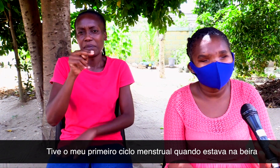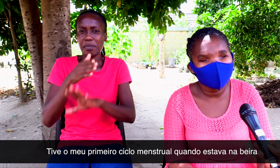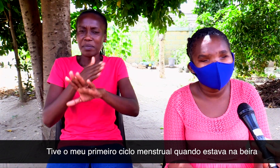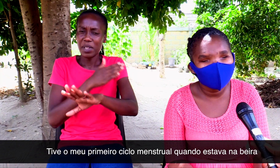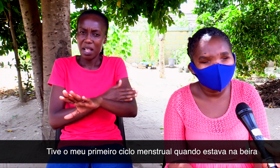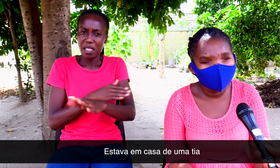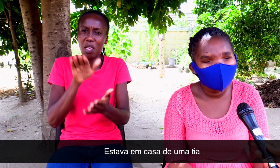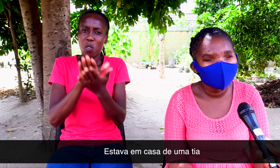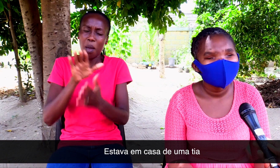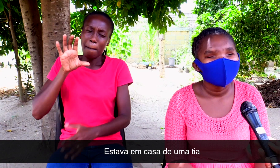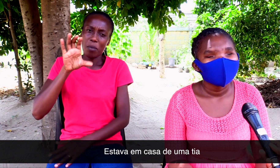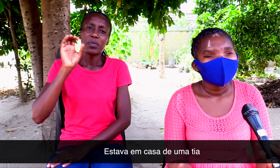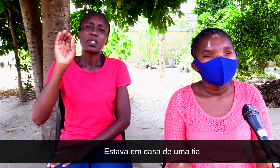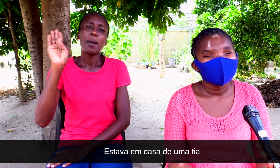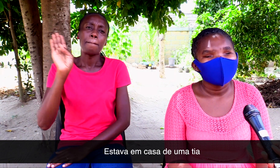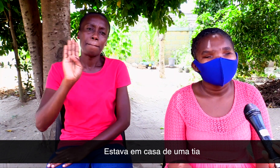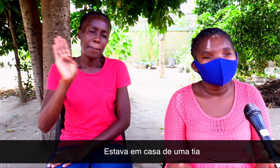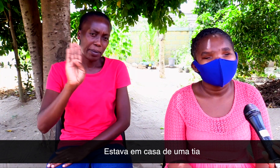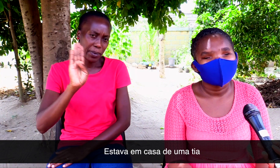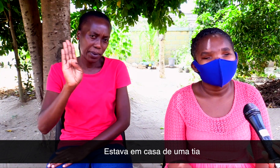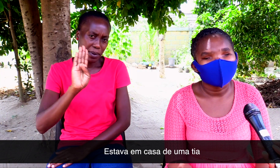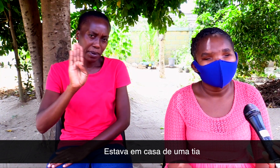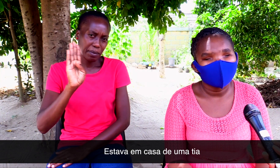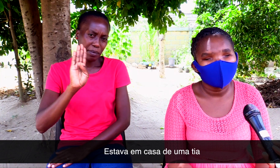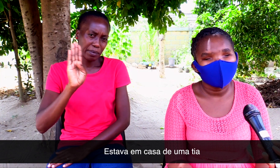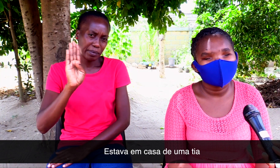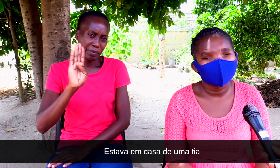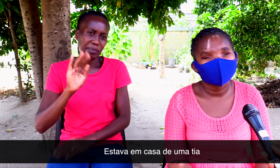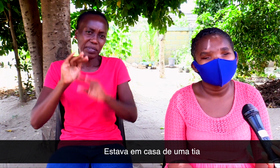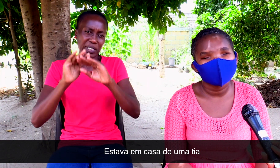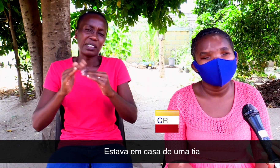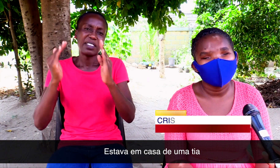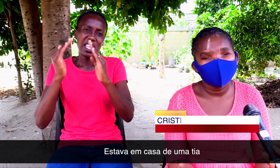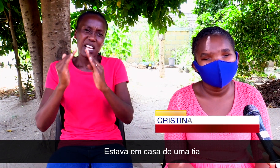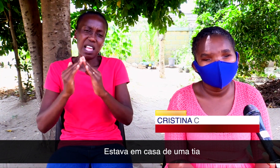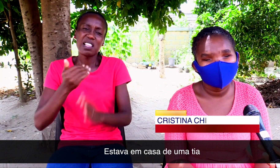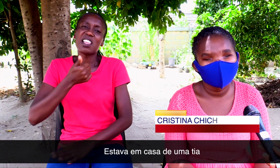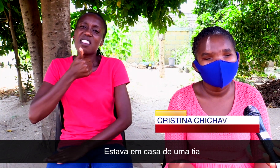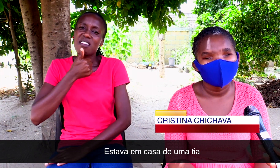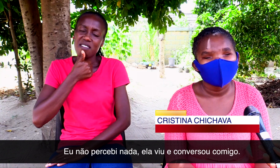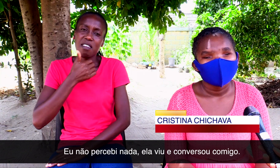estava na Beira. E estava em casa de uma tia.